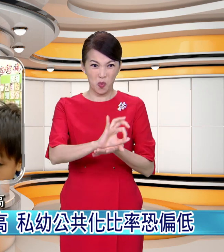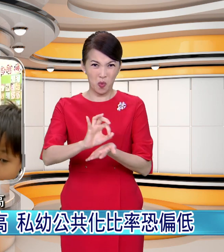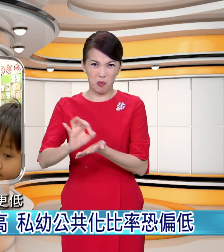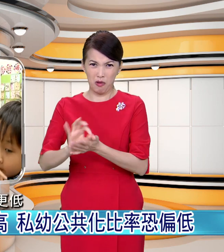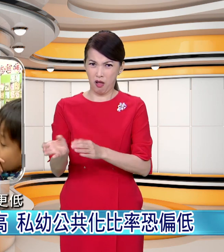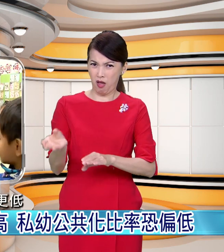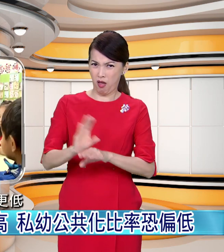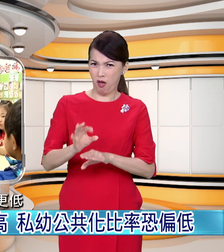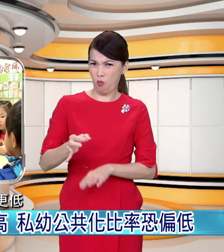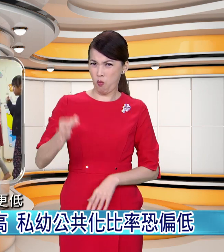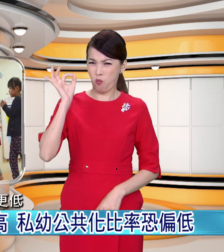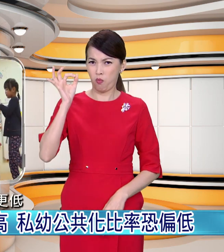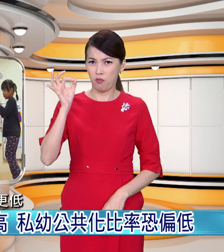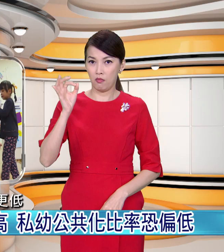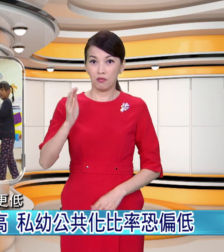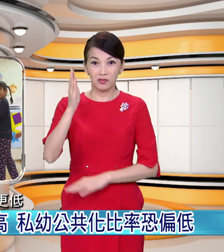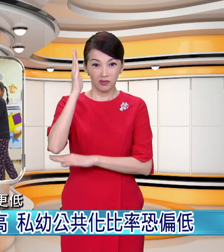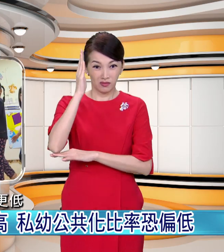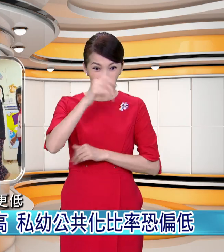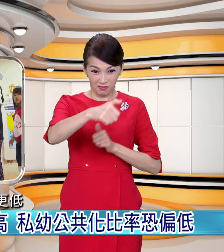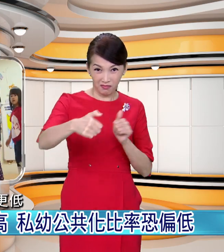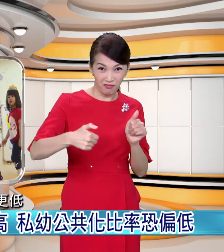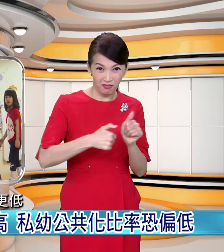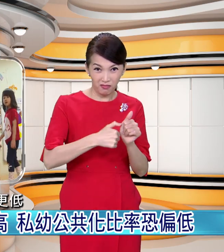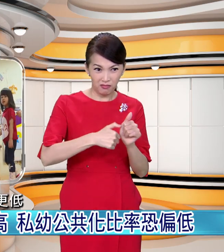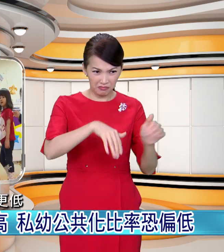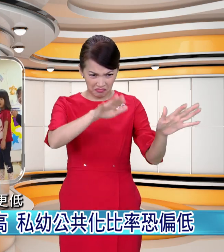预估加入比率会更低。